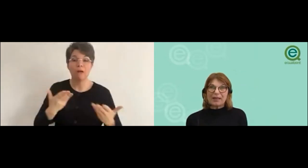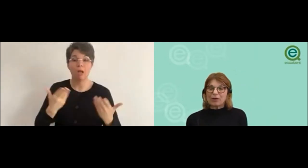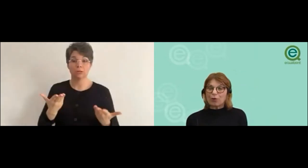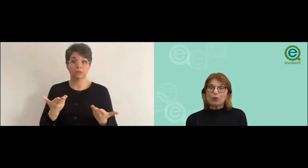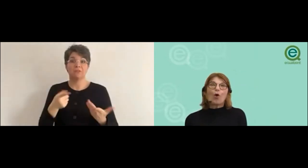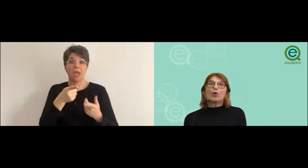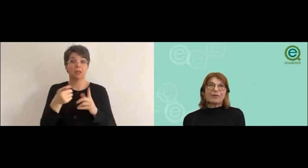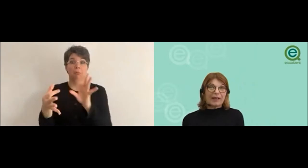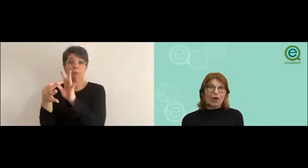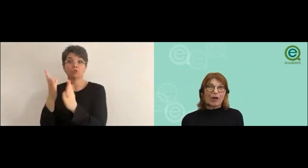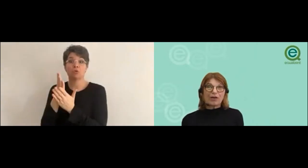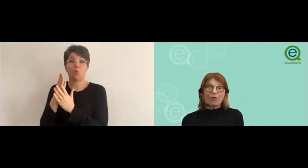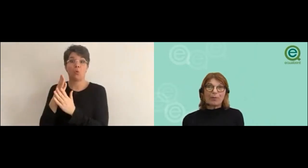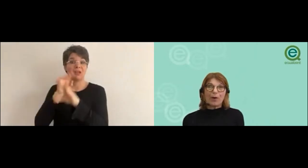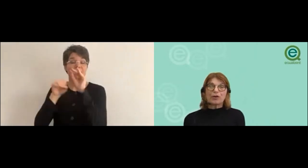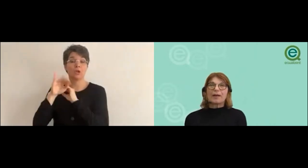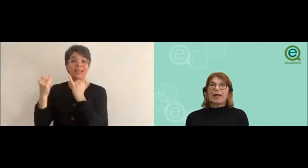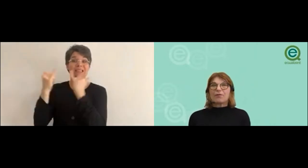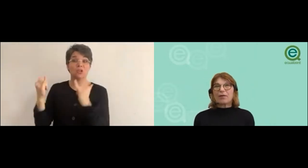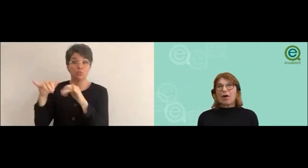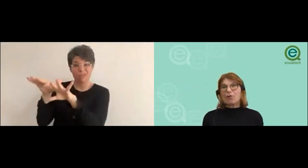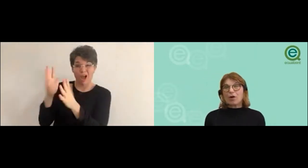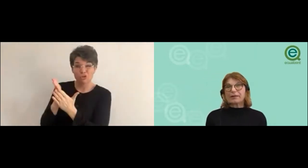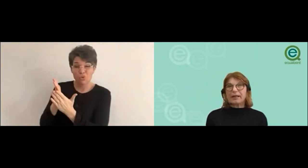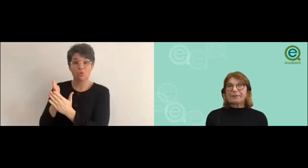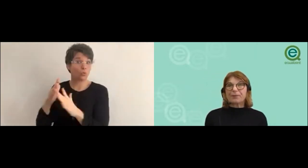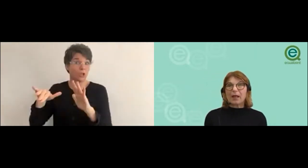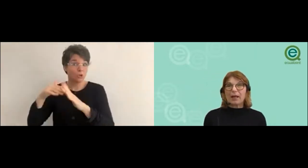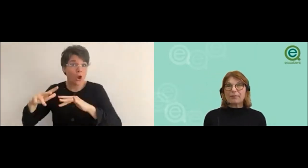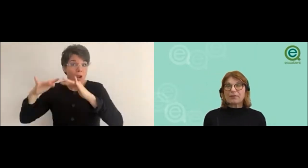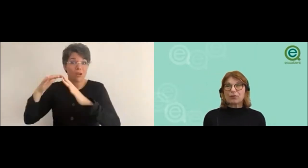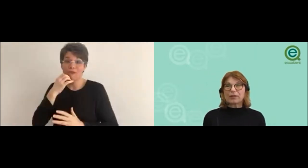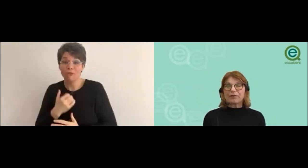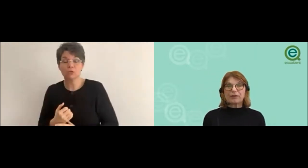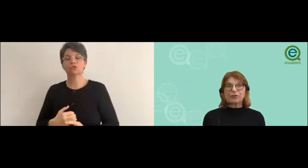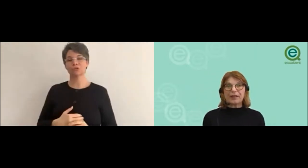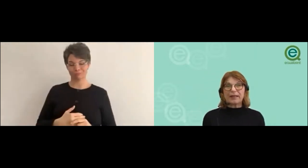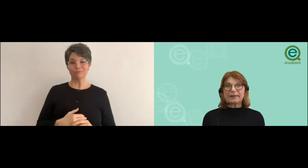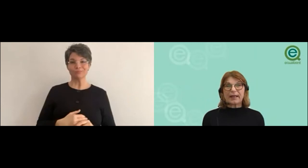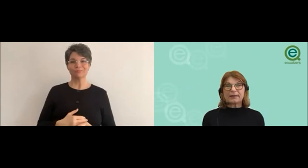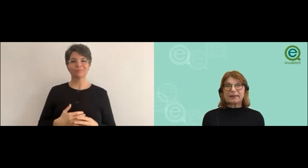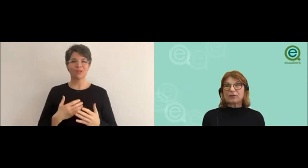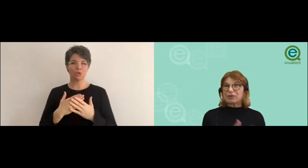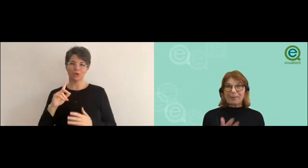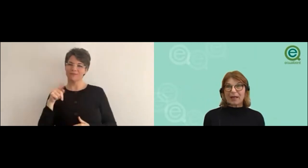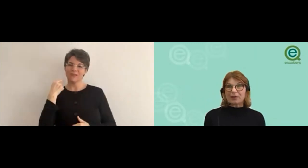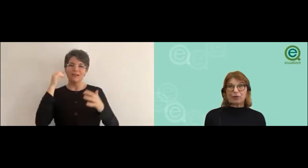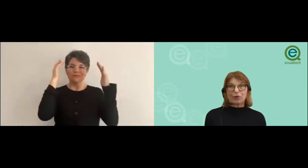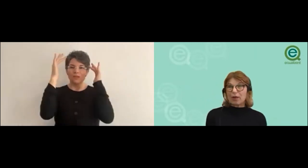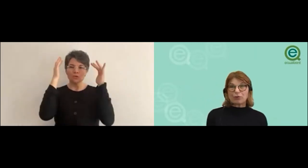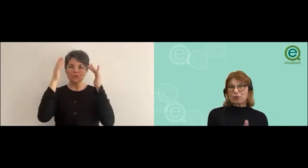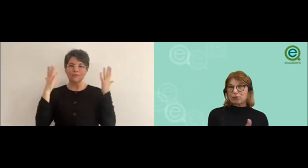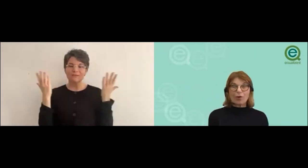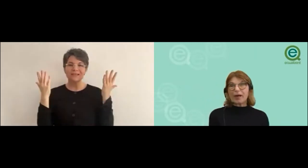im Hintergrund oder wird ein neues aufgebaut. Wir wollen, also unsere Philosophie ist die Zusammenarbeit